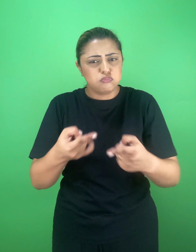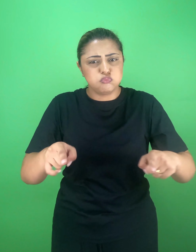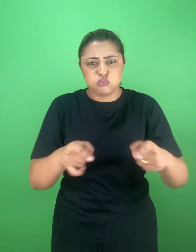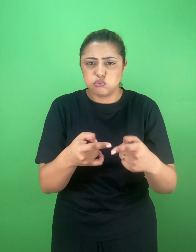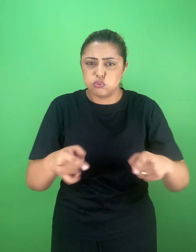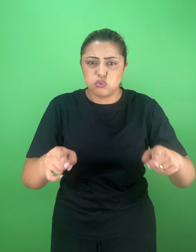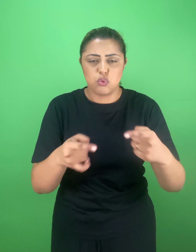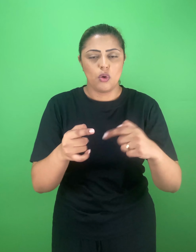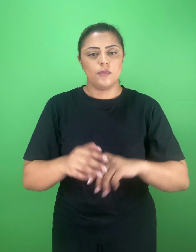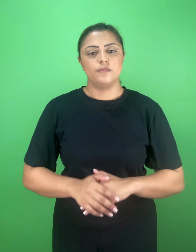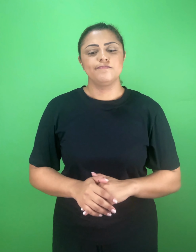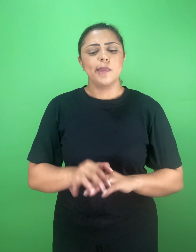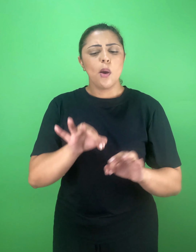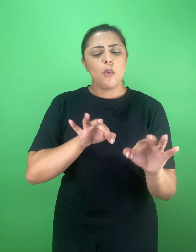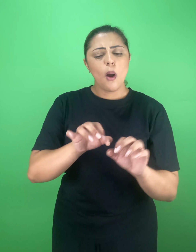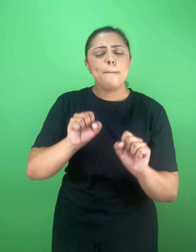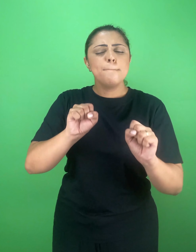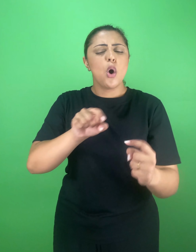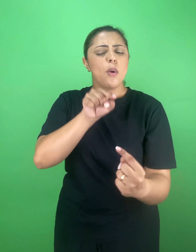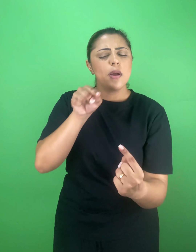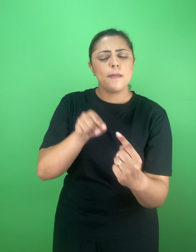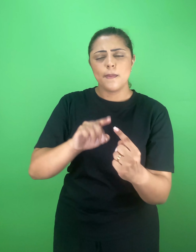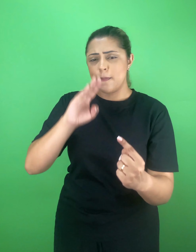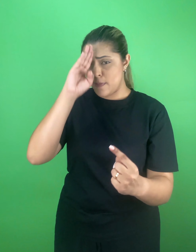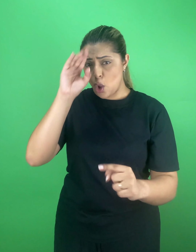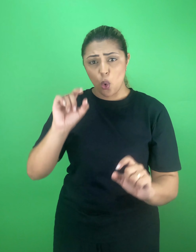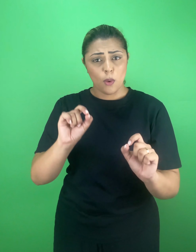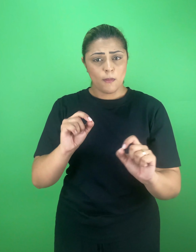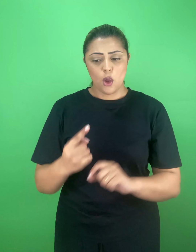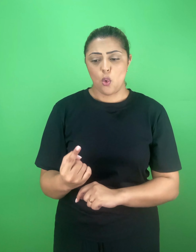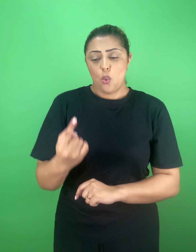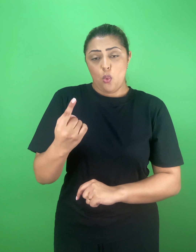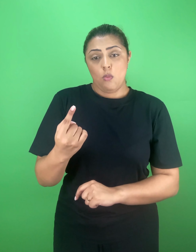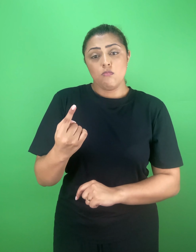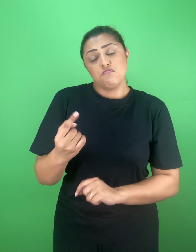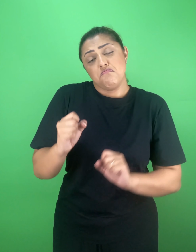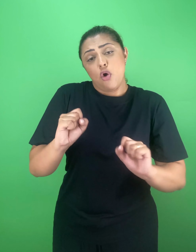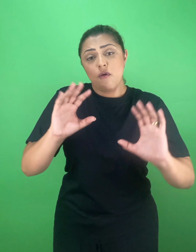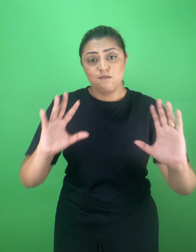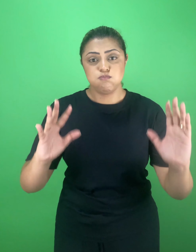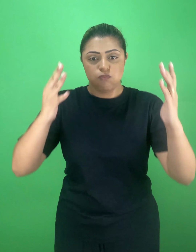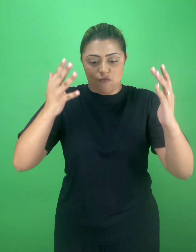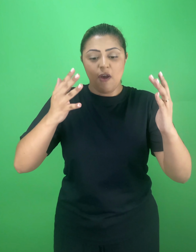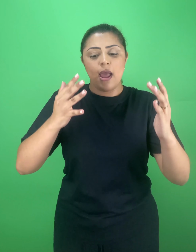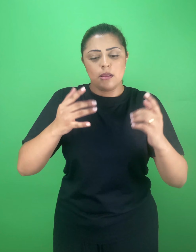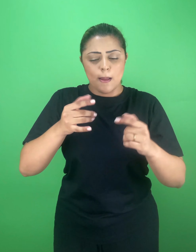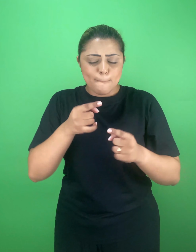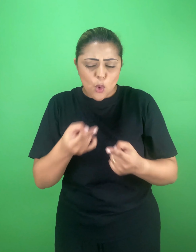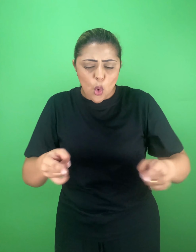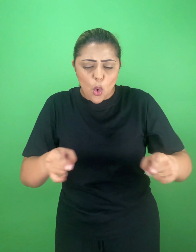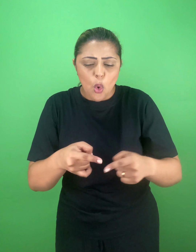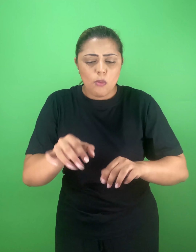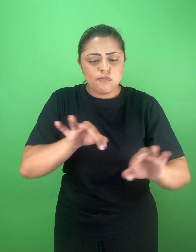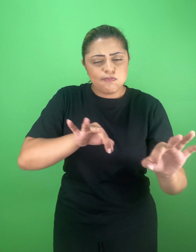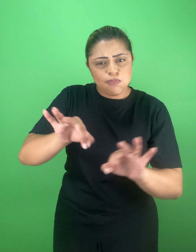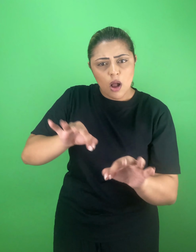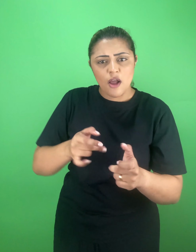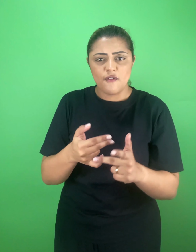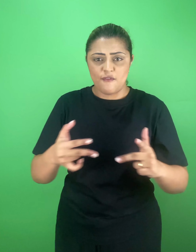projetos podem ter como objetivo 1. Produção de eventos musicais Produção e realização de espetáculos musicais